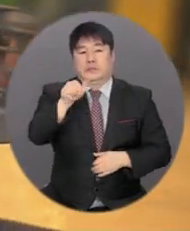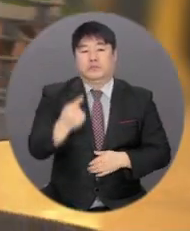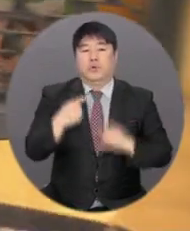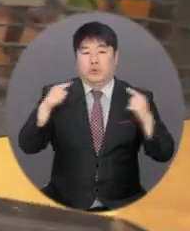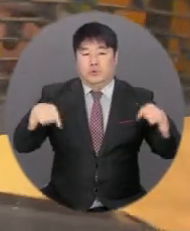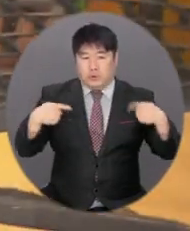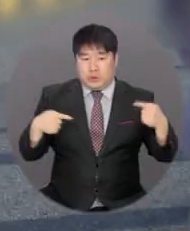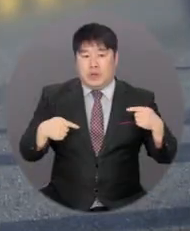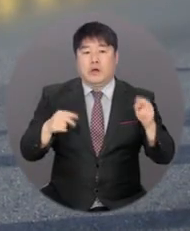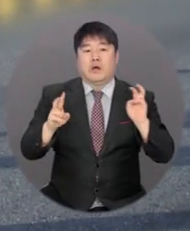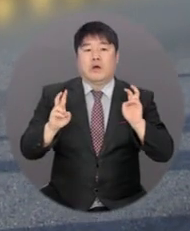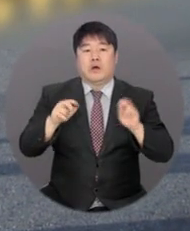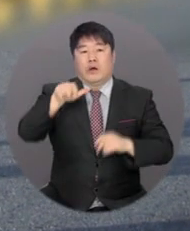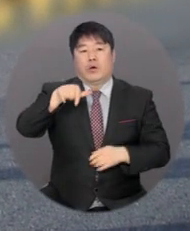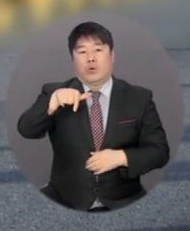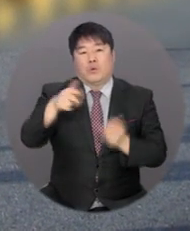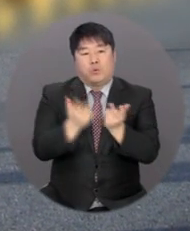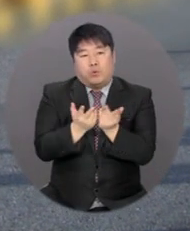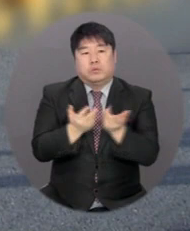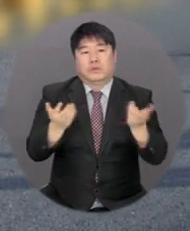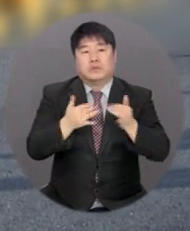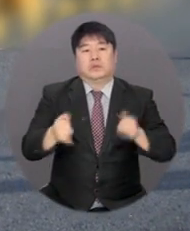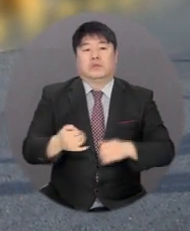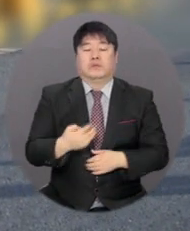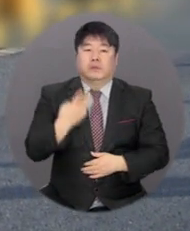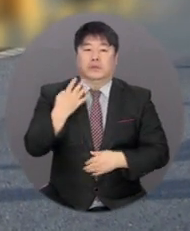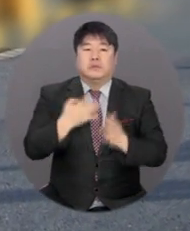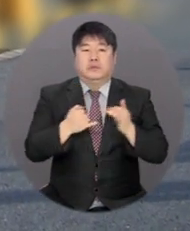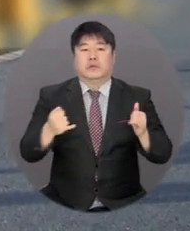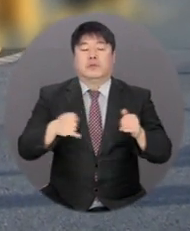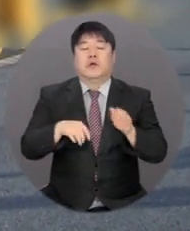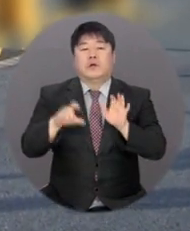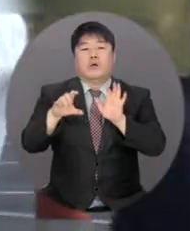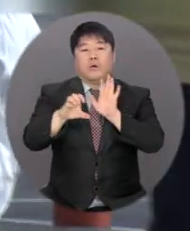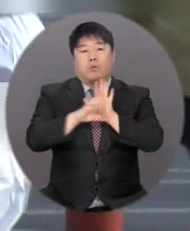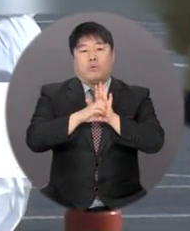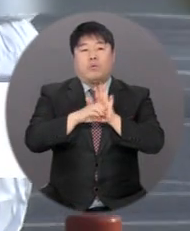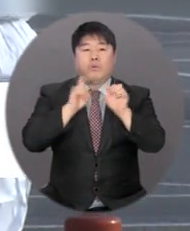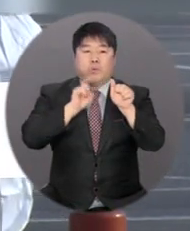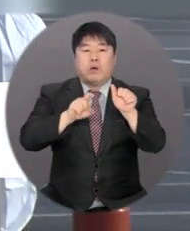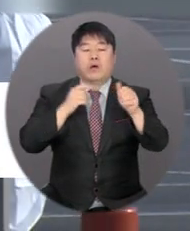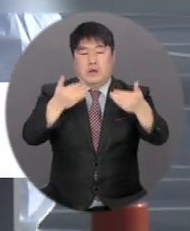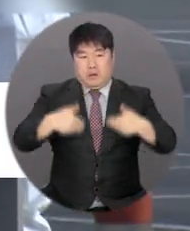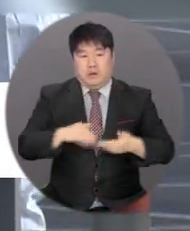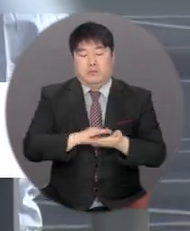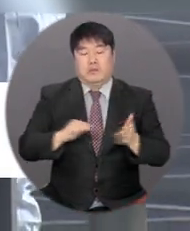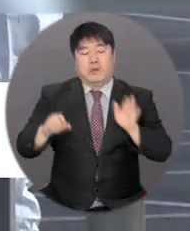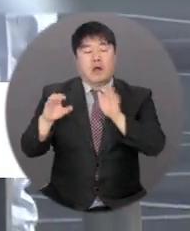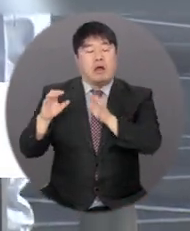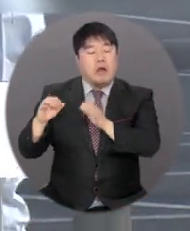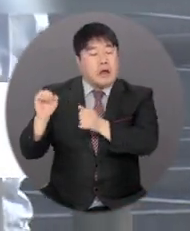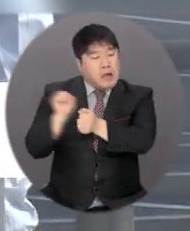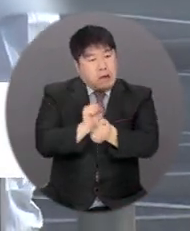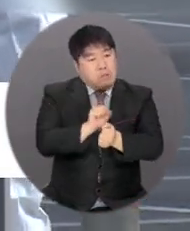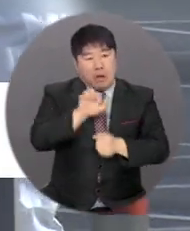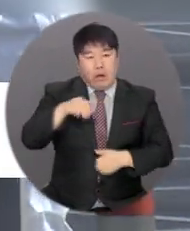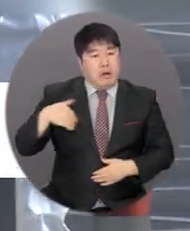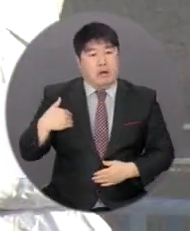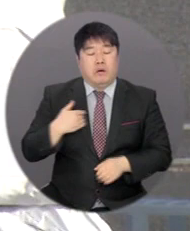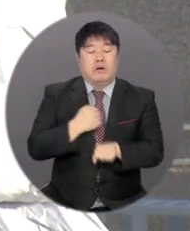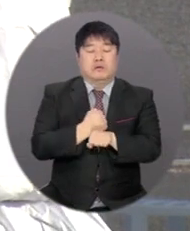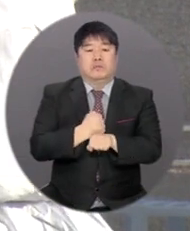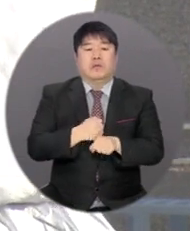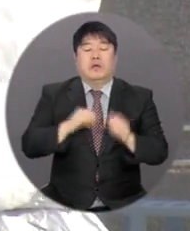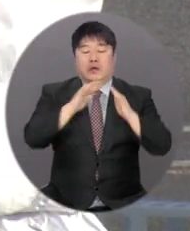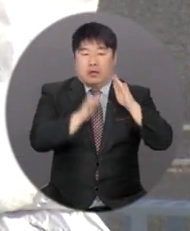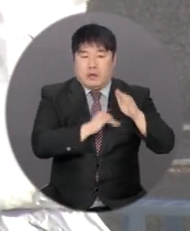공장 근로자 3명이 코로나 확진 판정을 받은 것으로 집계됐습니다. 감염 경로가 드러나지 않은 확진자를 통해 가족과